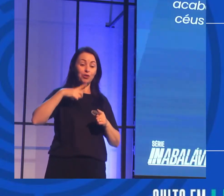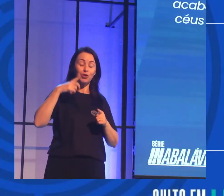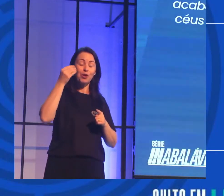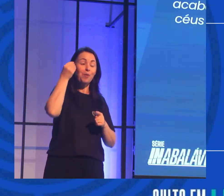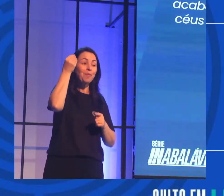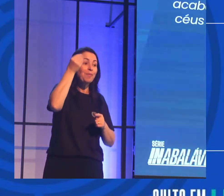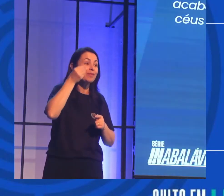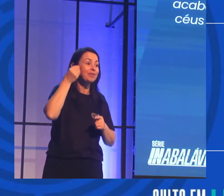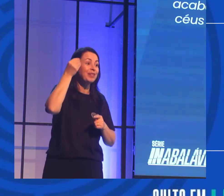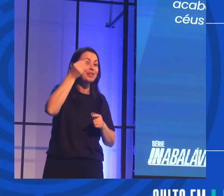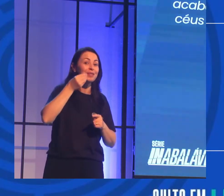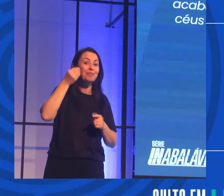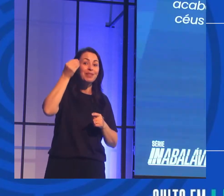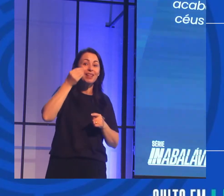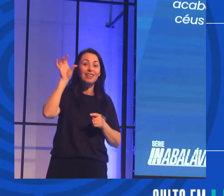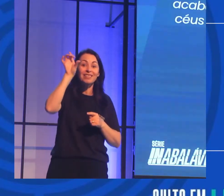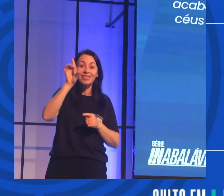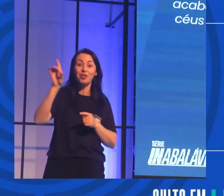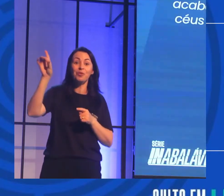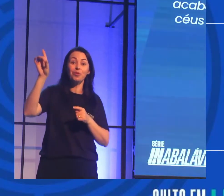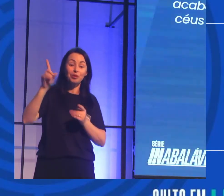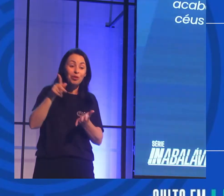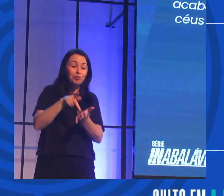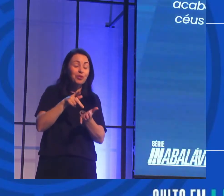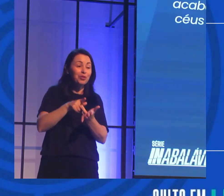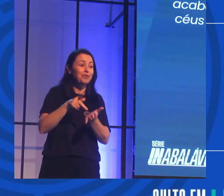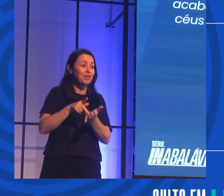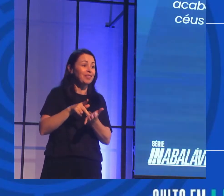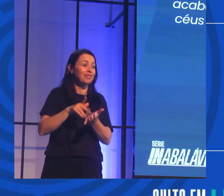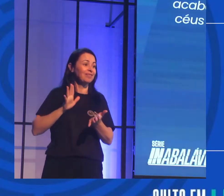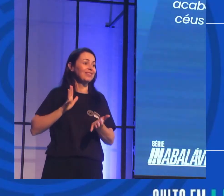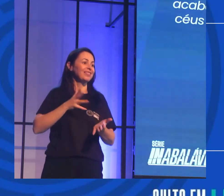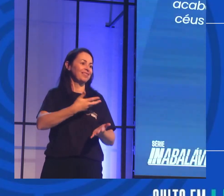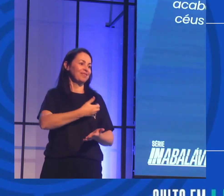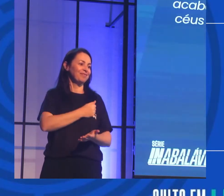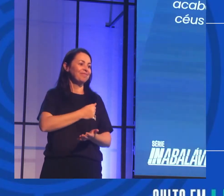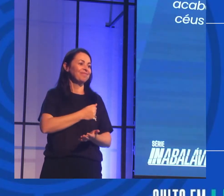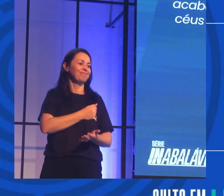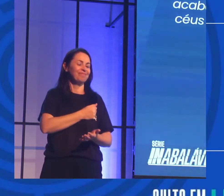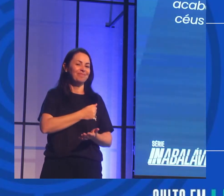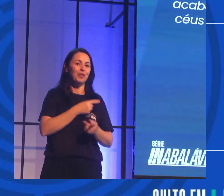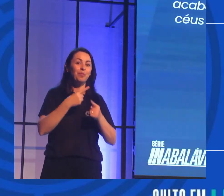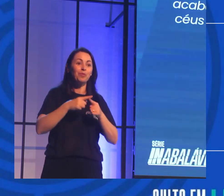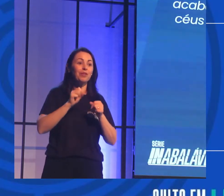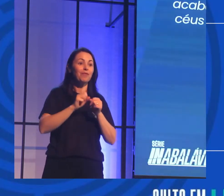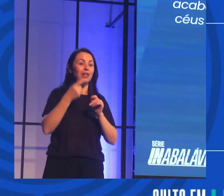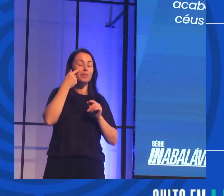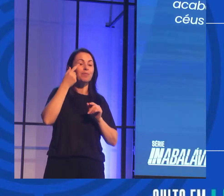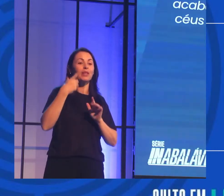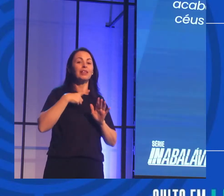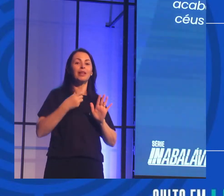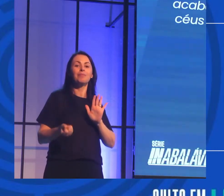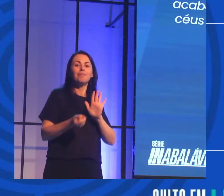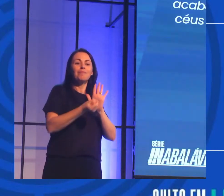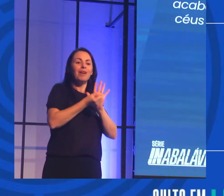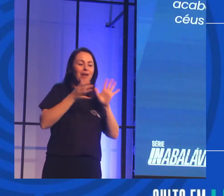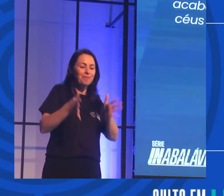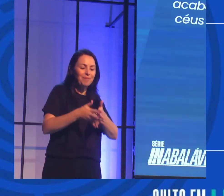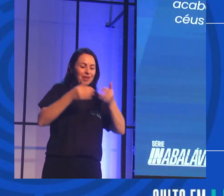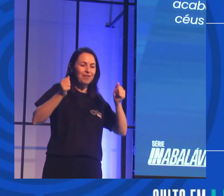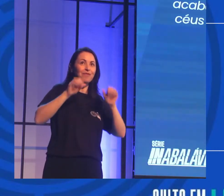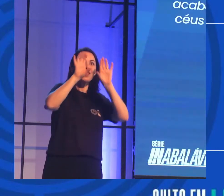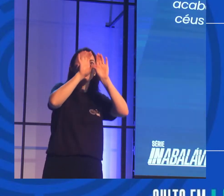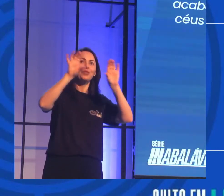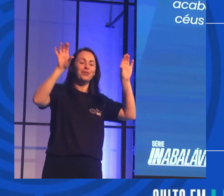experiência com aquele que livra e aquele que de fato salva a sua vida. Faz sinais e maravilhas nos céus e na terra. Ele livrou Daniel